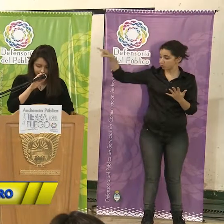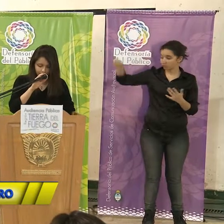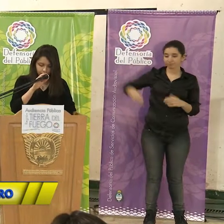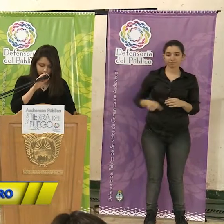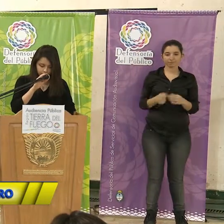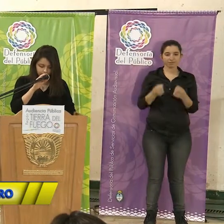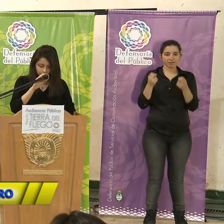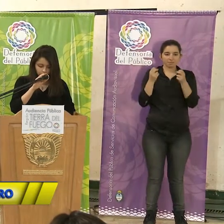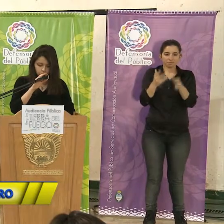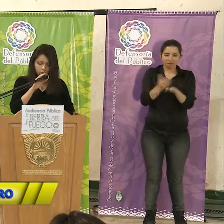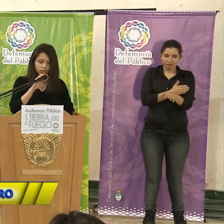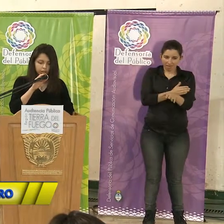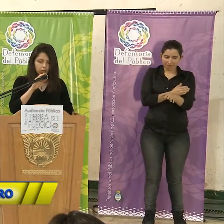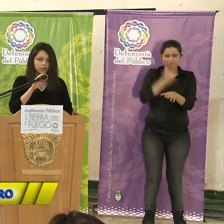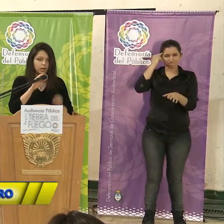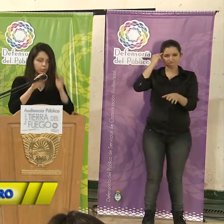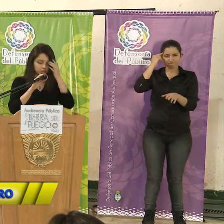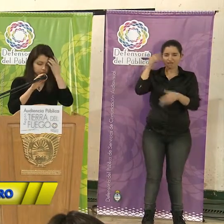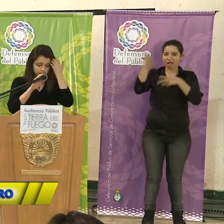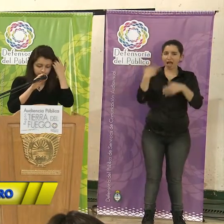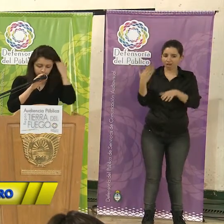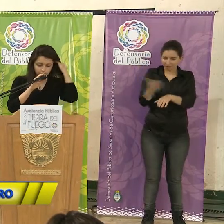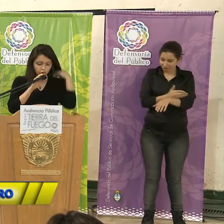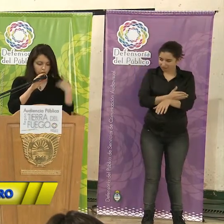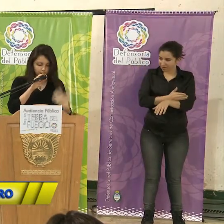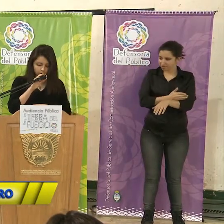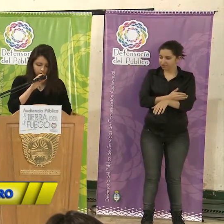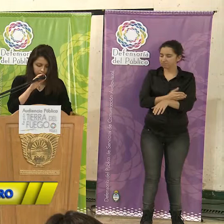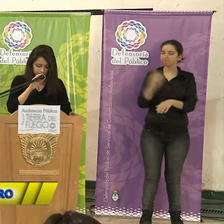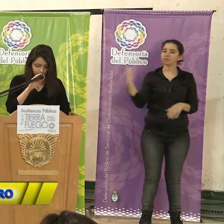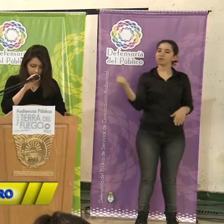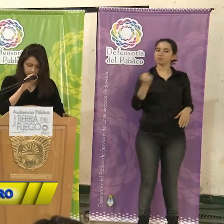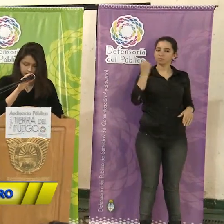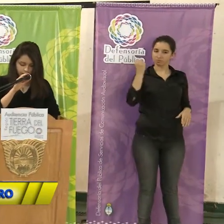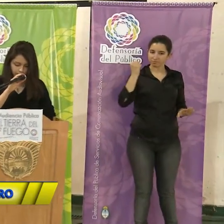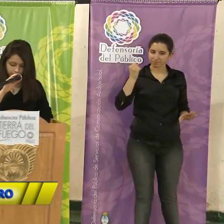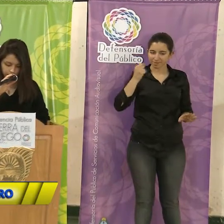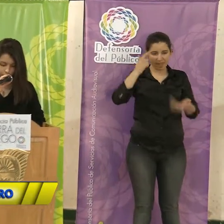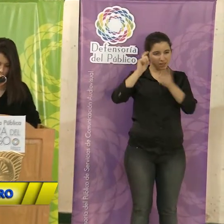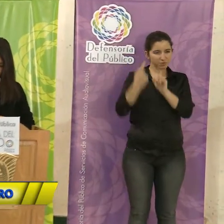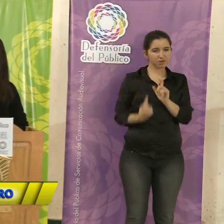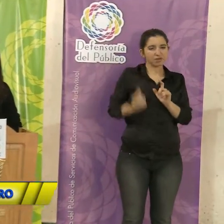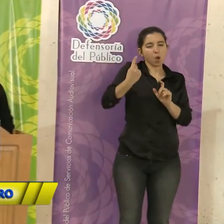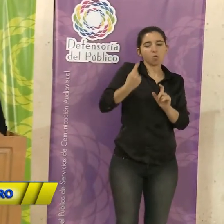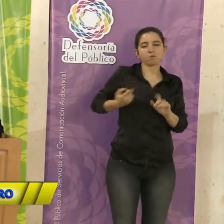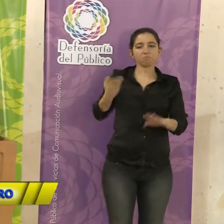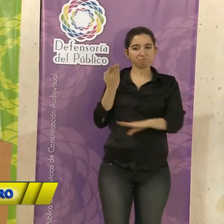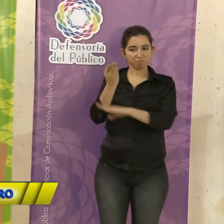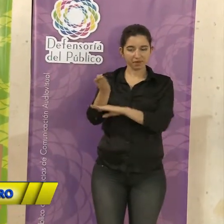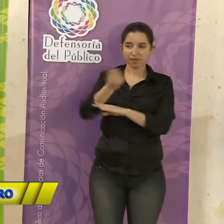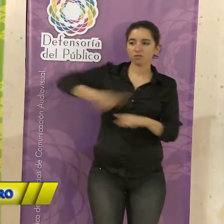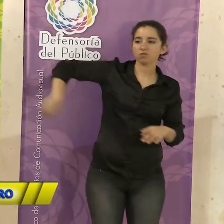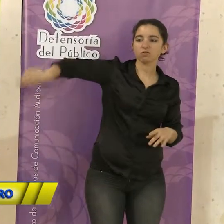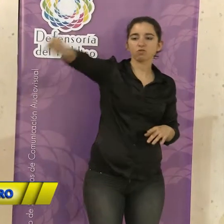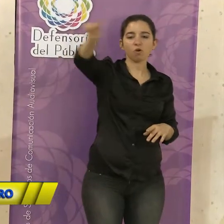Antes de expresar en esta audiencia nuestro punto de vista y nuestras opiniones, los invitamos a compartir una experiencia sensorial en la cual le pedimos a todos los presentes